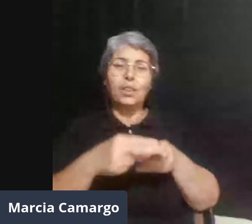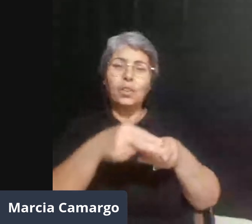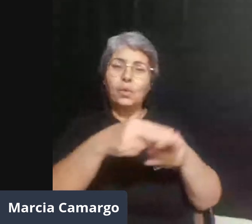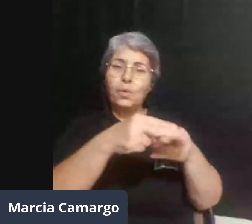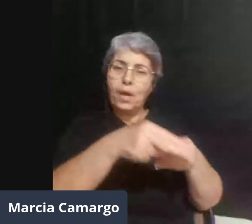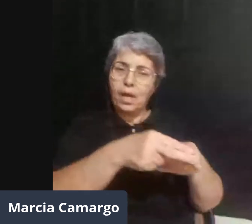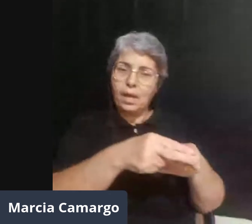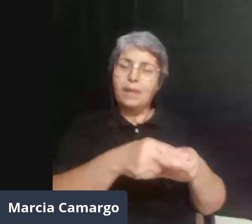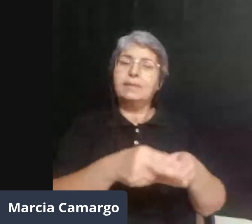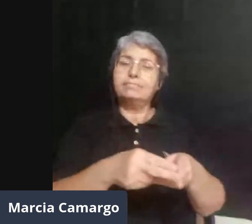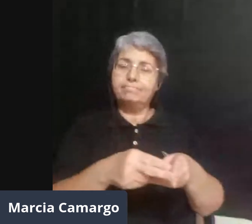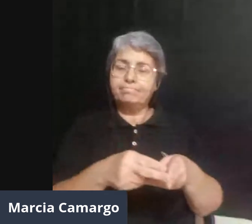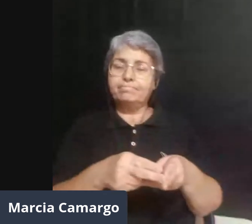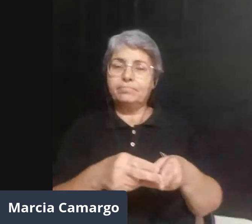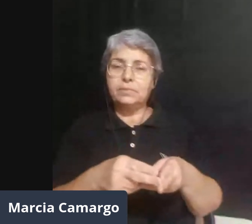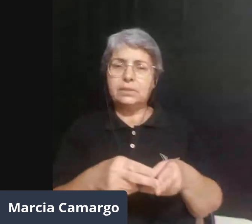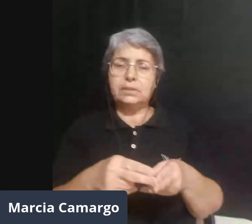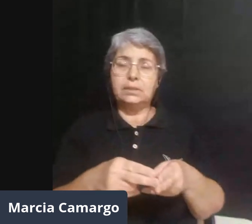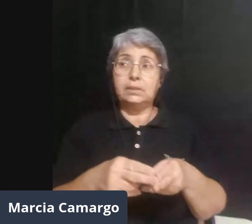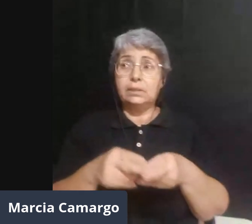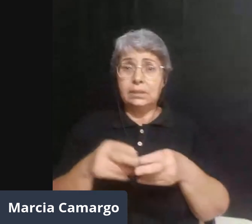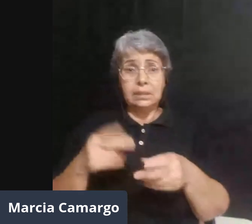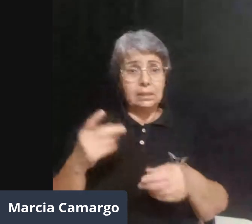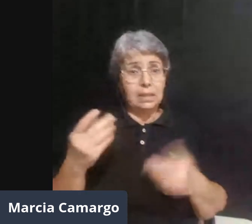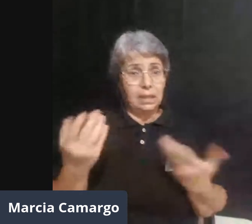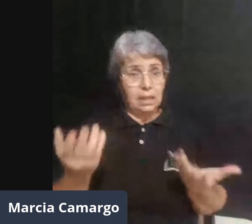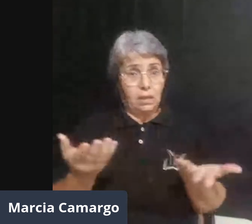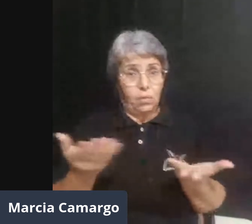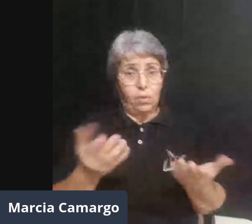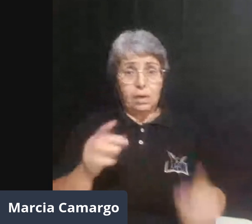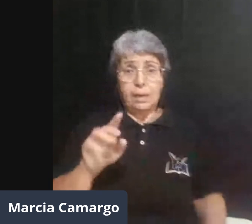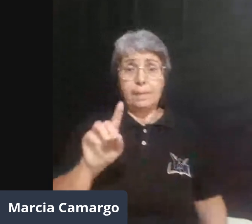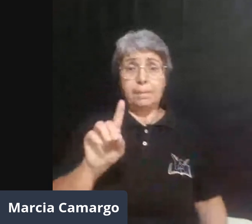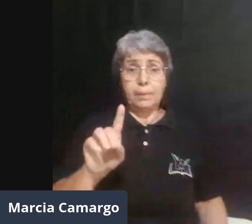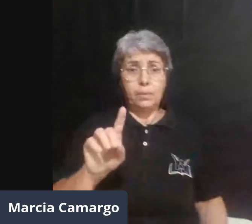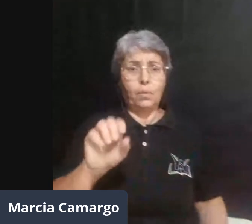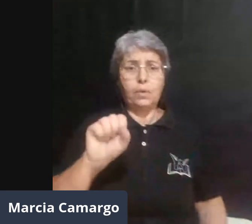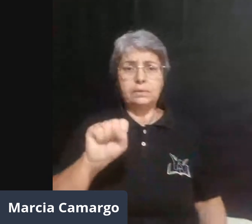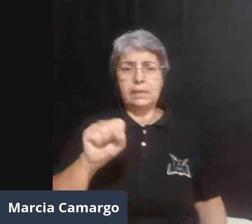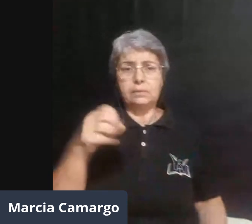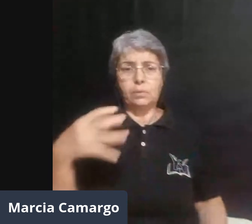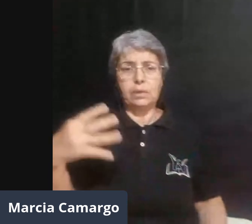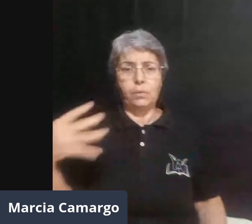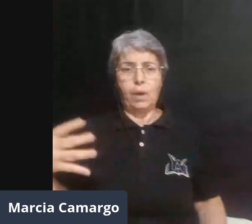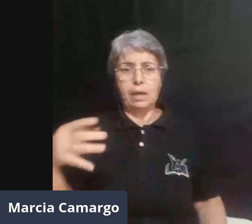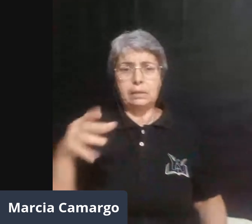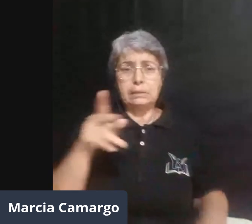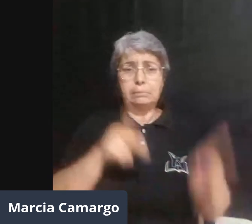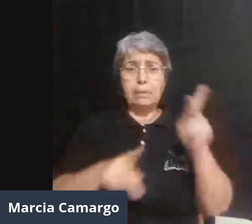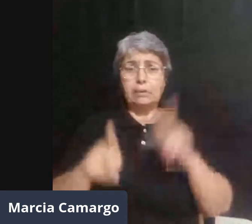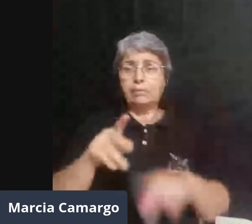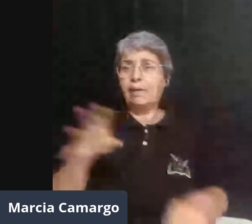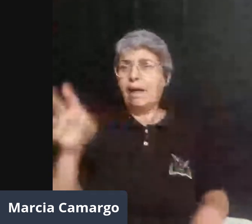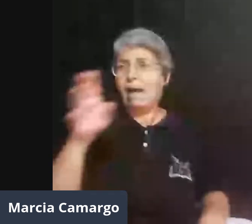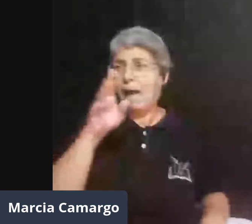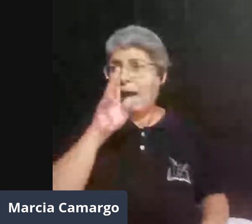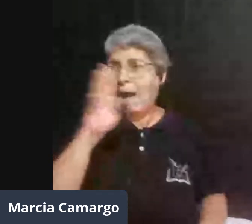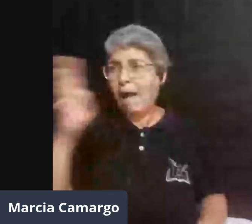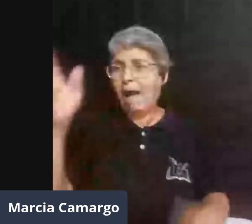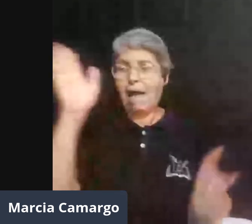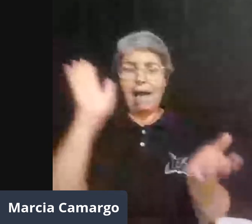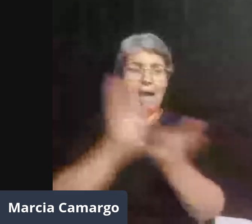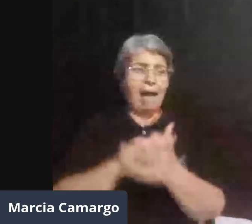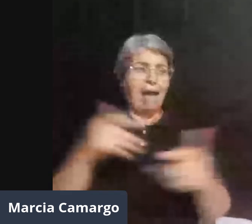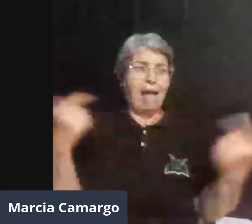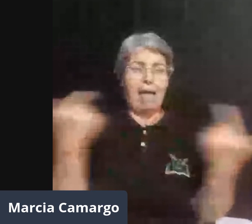agora, em 1844, também foram ridicularizadas por sua fé, em contraste com a triste